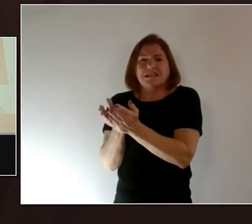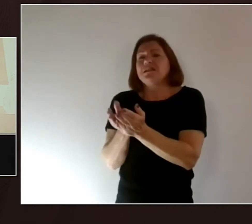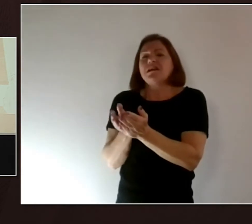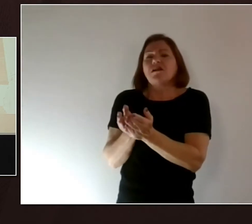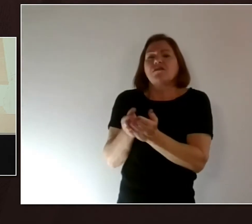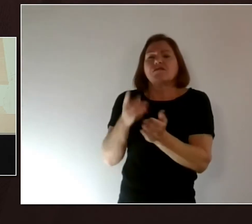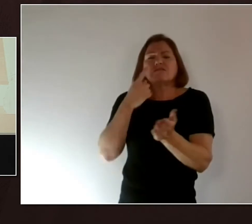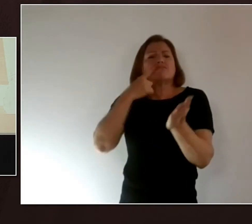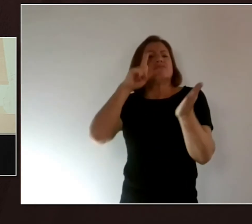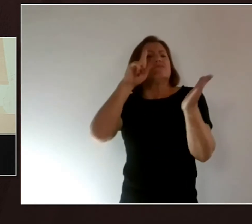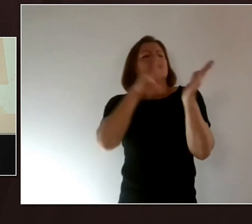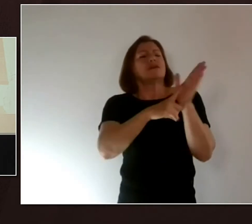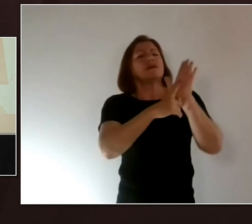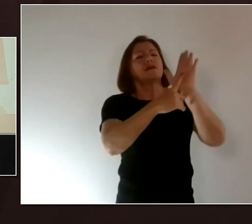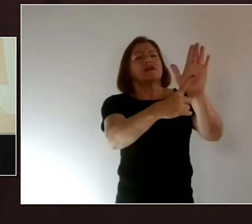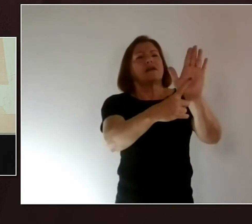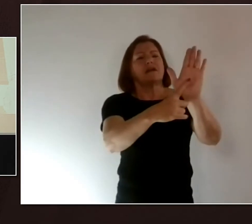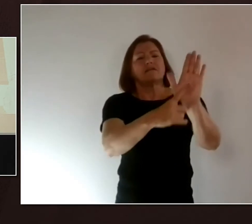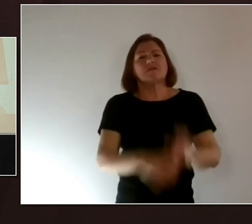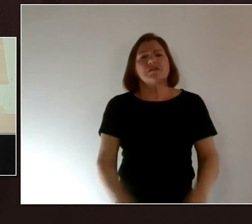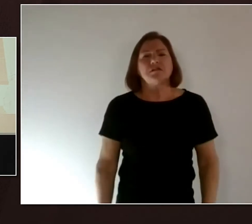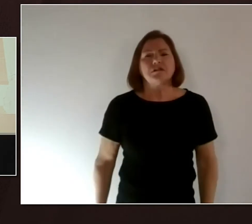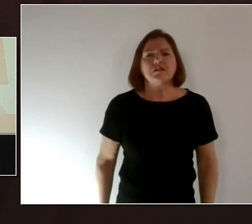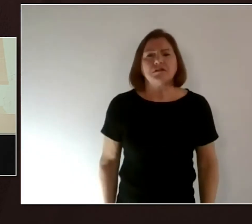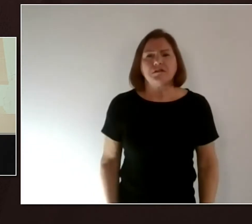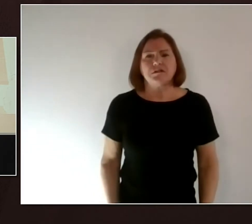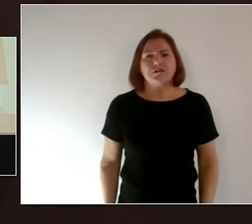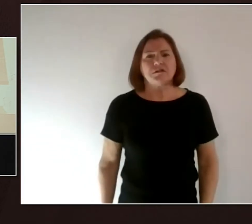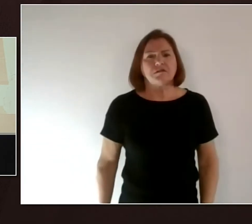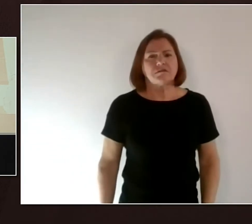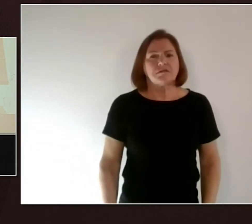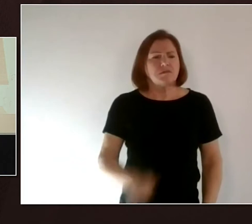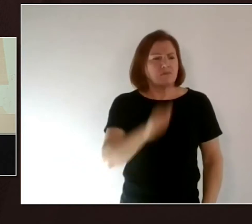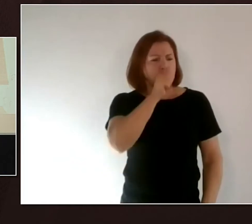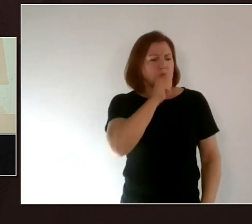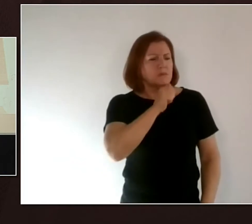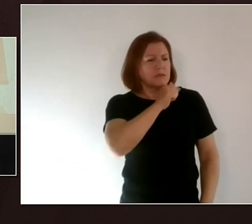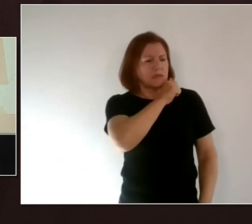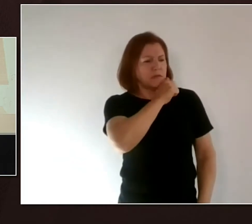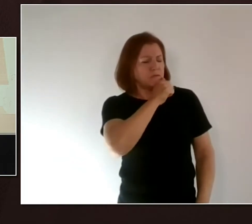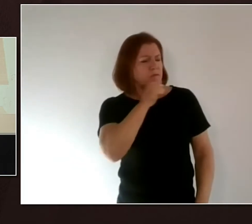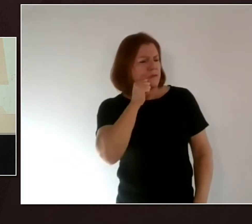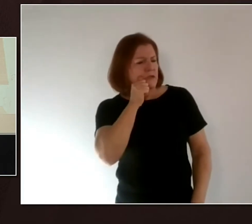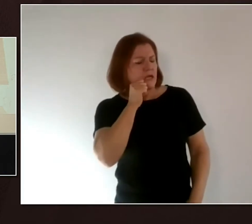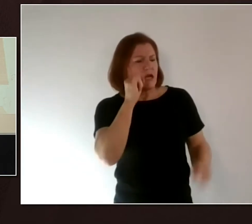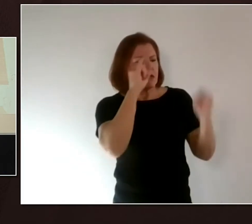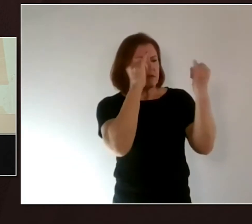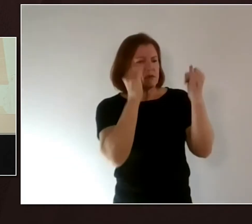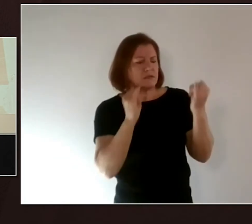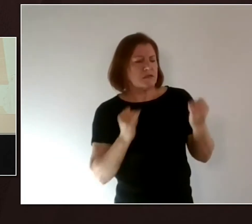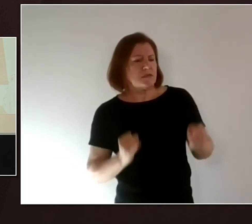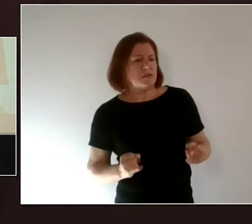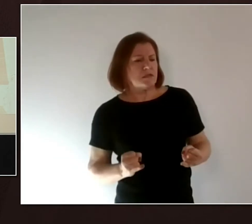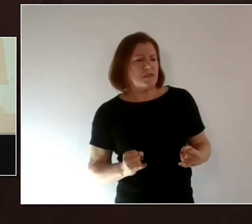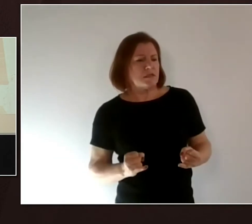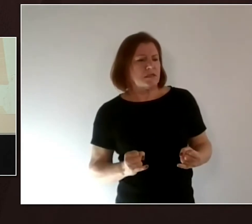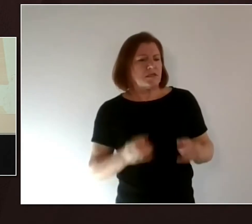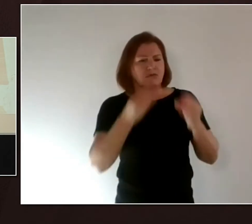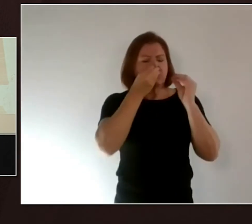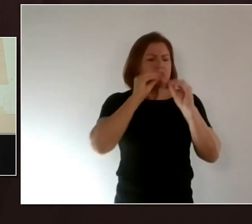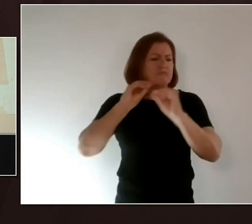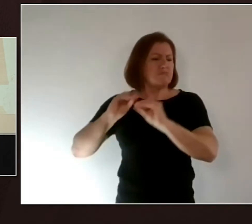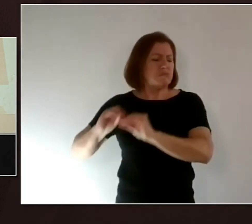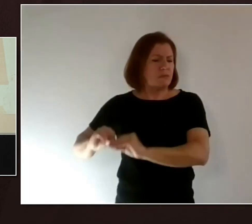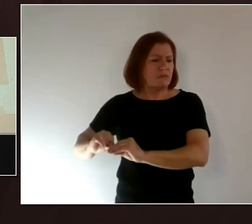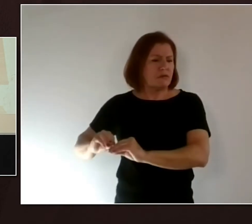seguinte: os que se recusassem a sacrificar aos ídolos perderiam seus cargos, bens, posição social